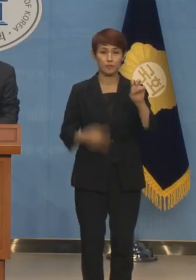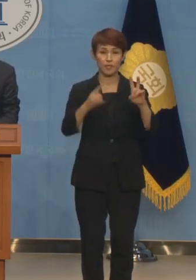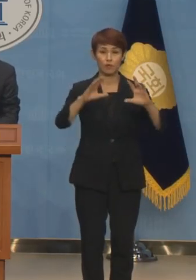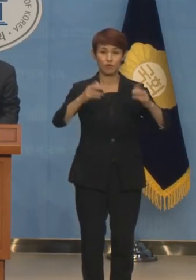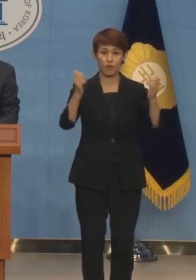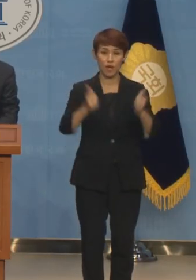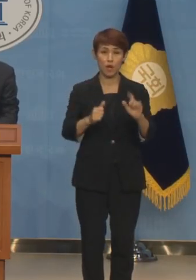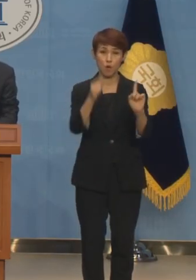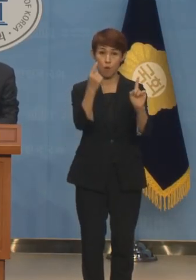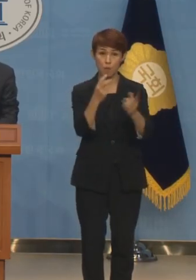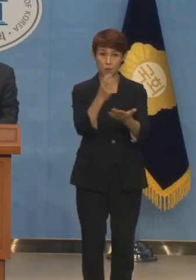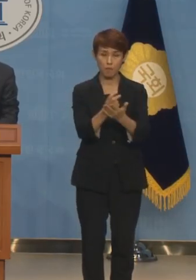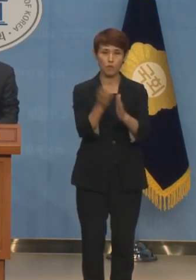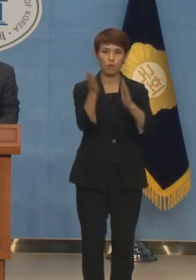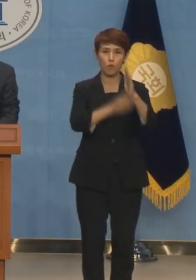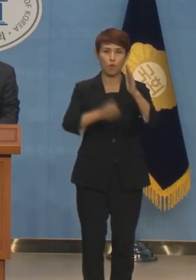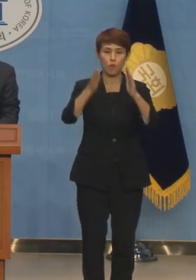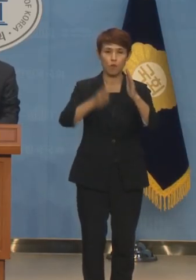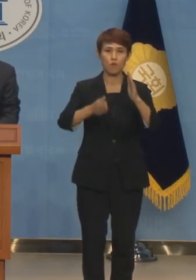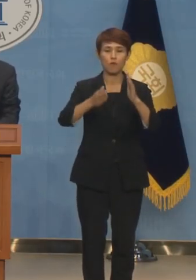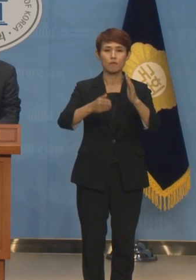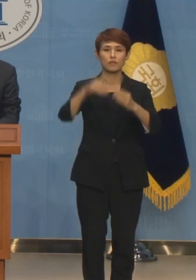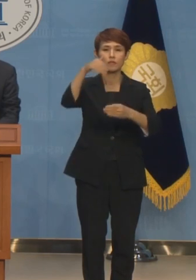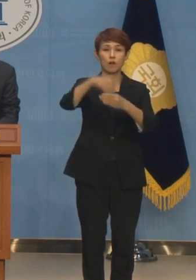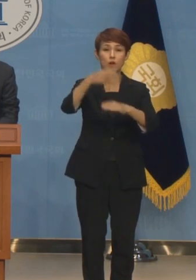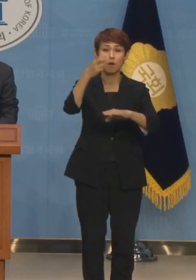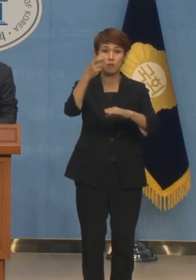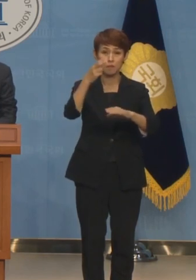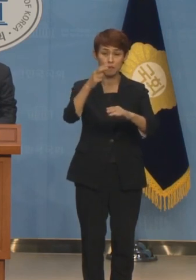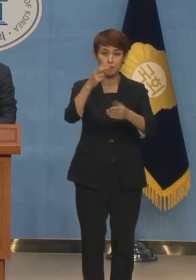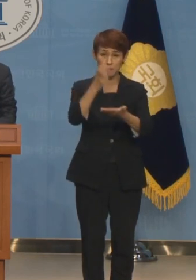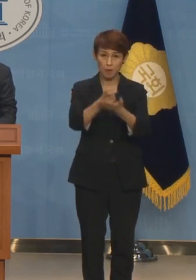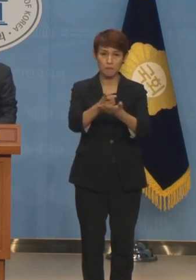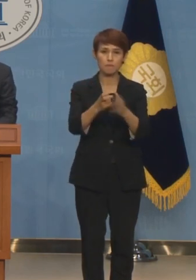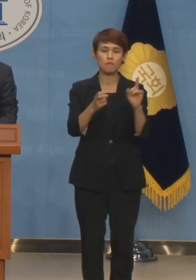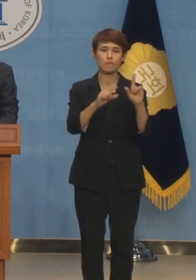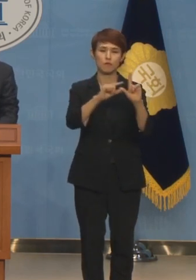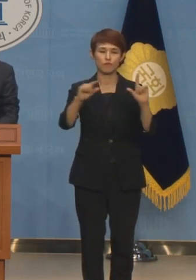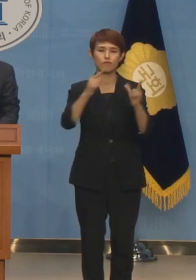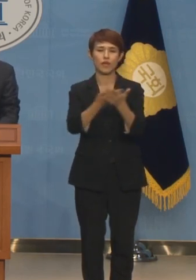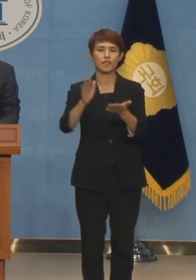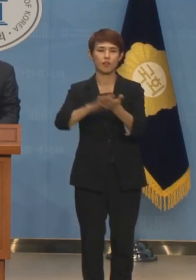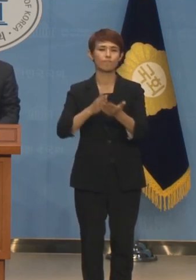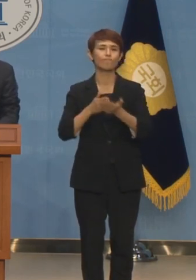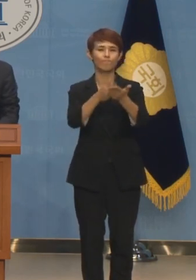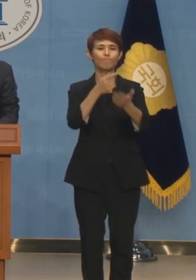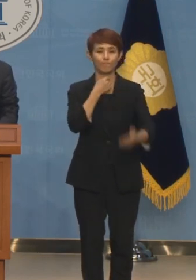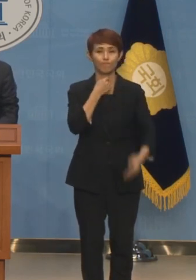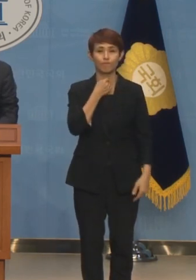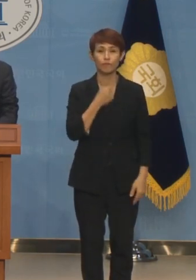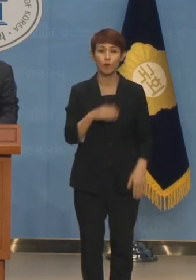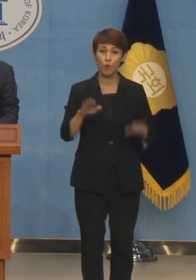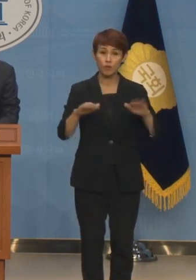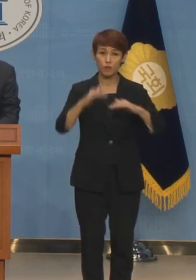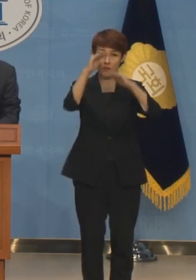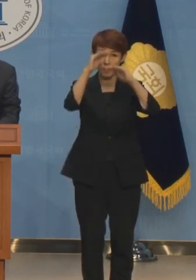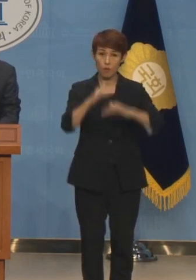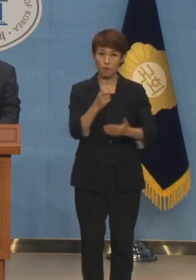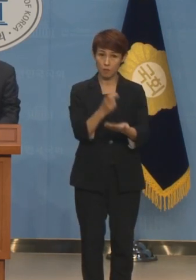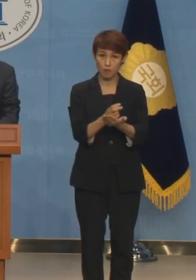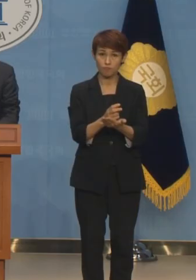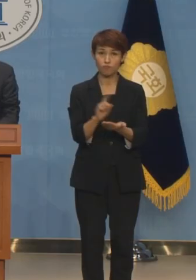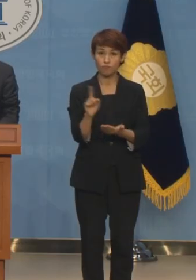법안으로 공직선거법 일부 개정 법률안을 발의하고자 합니다. 오늘 소개해드리는